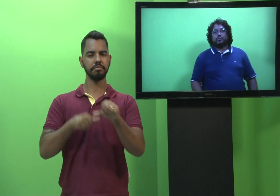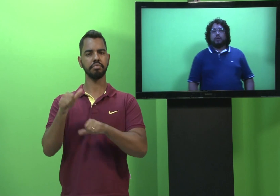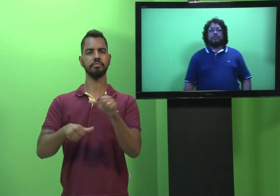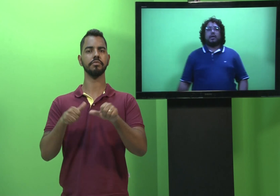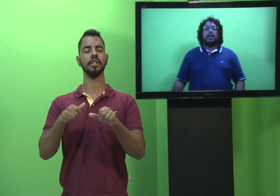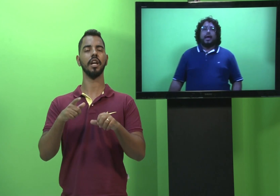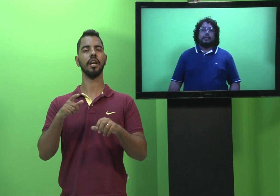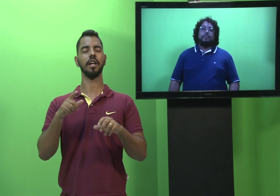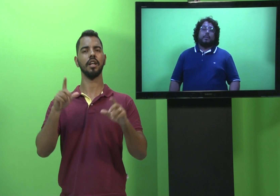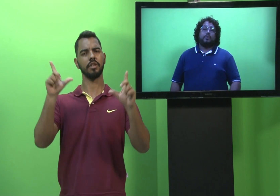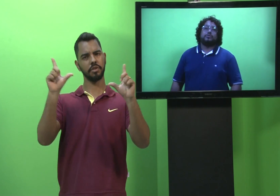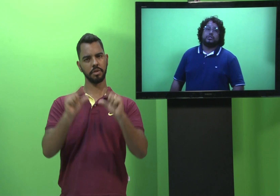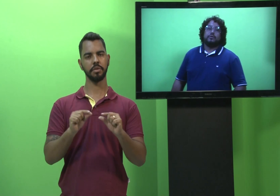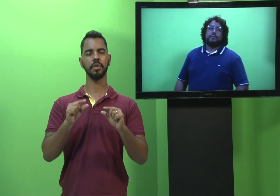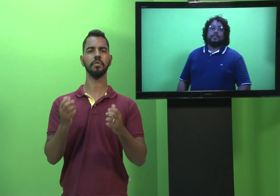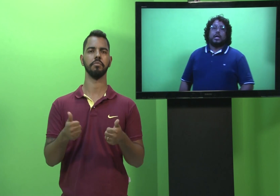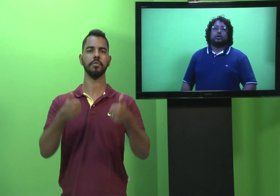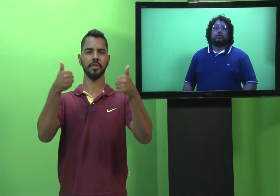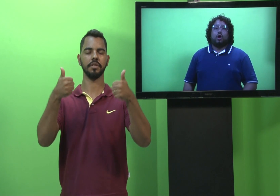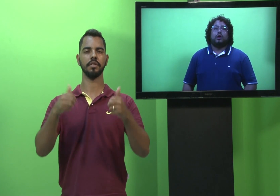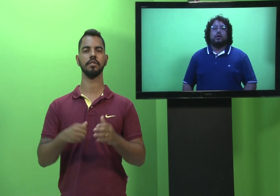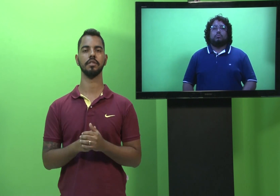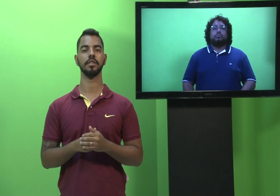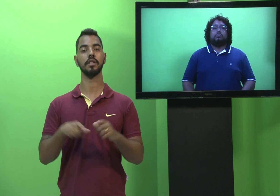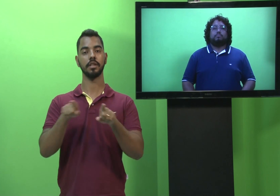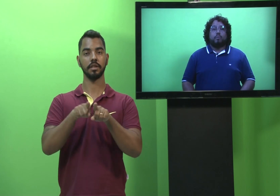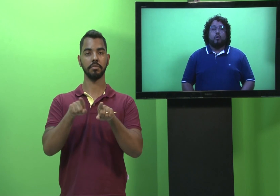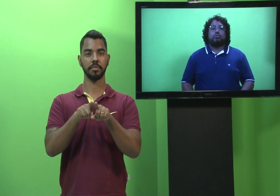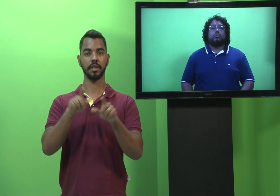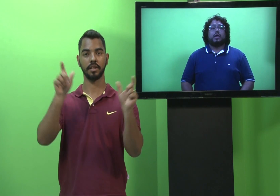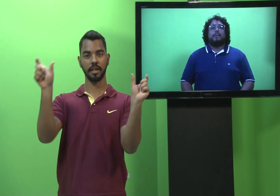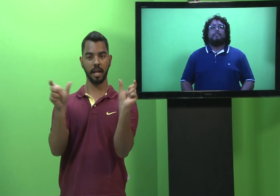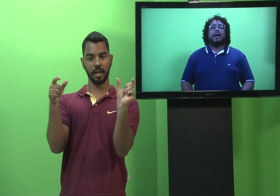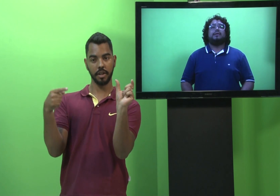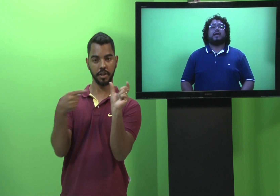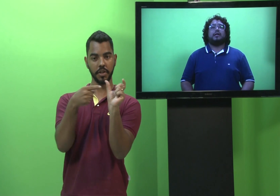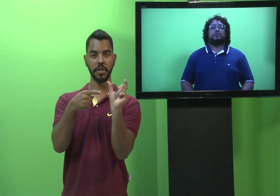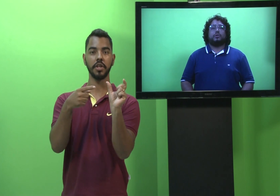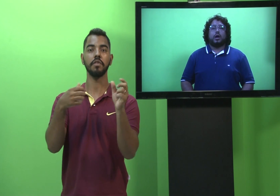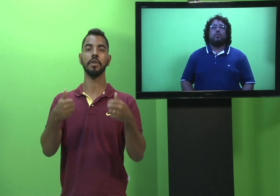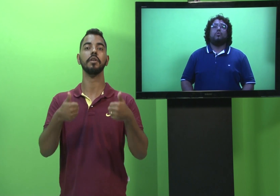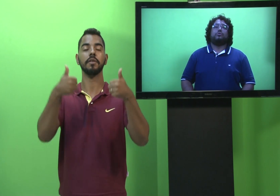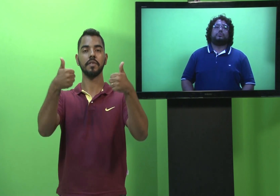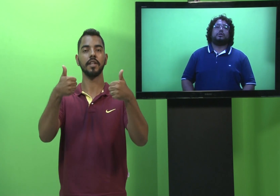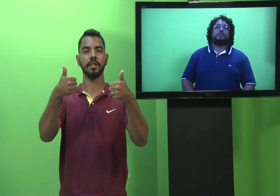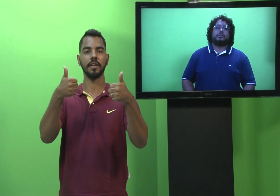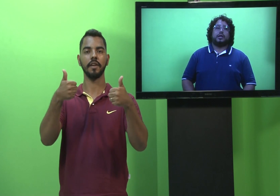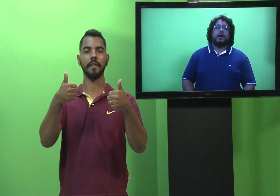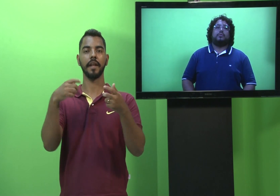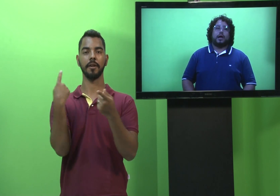do hífen é também positiva. Torna um pouco mais racional o uso deste sinal